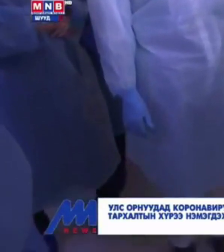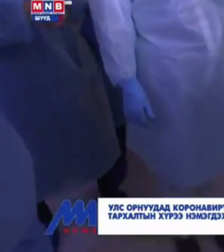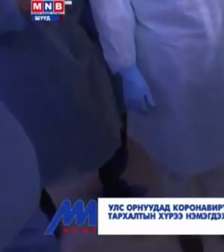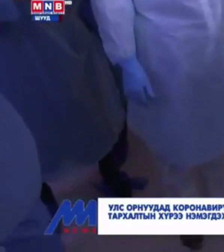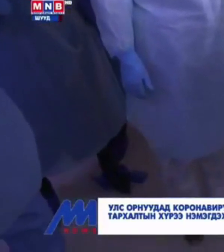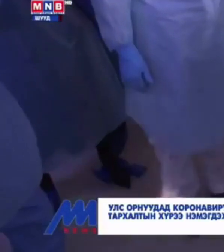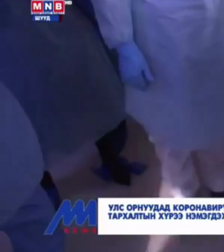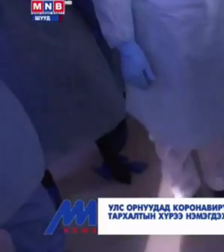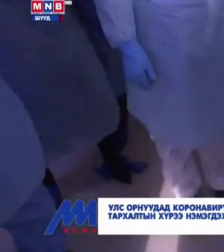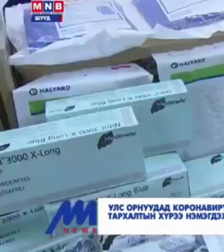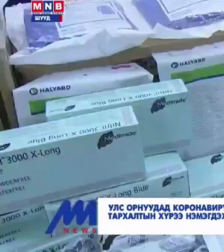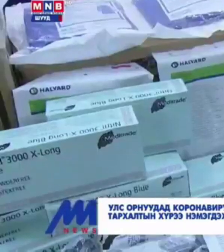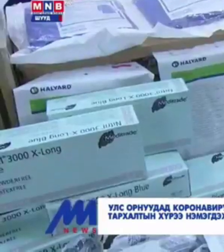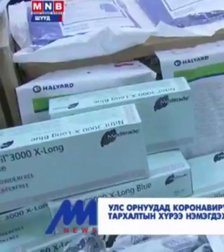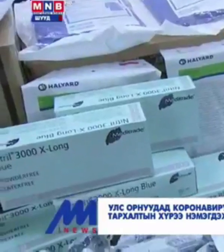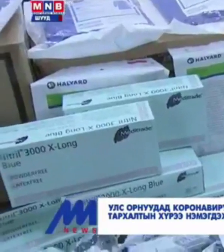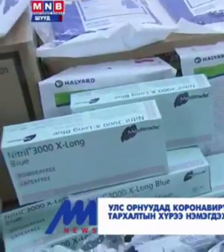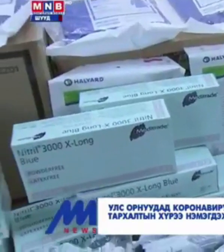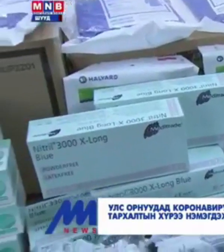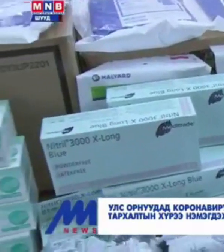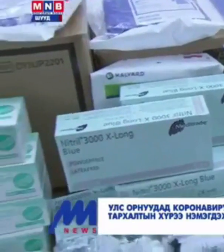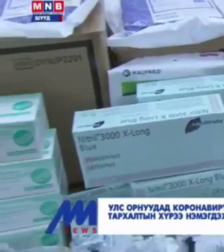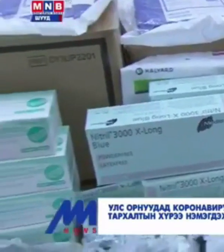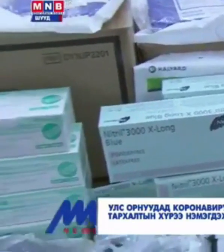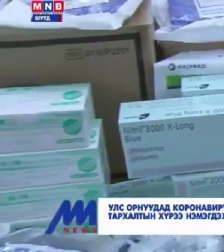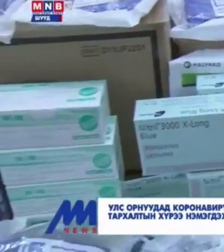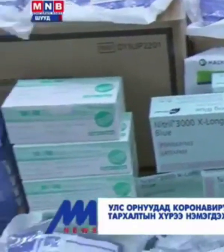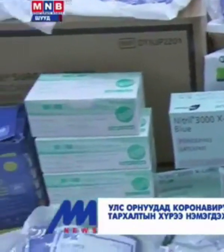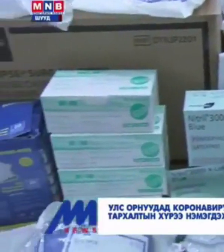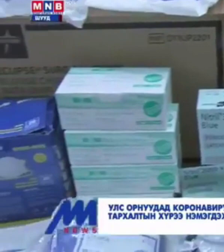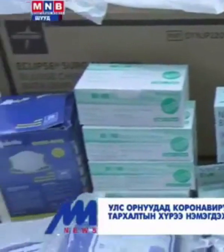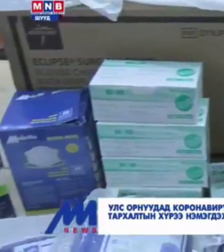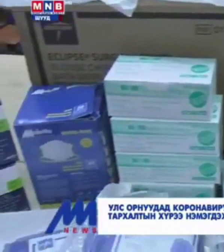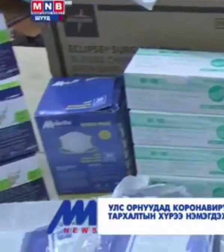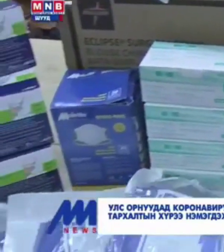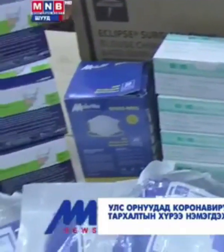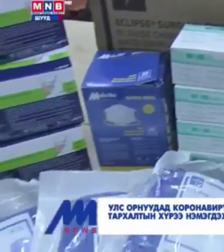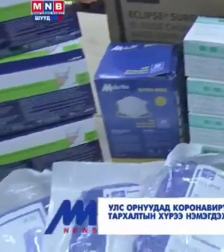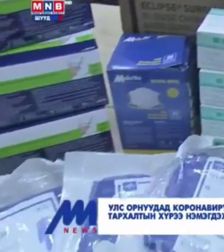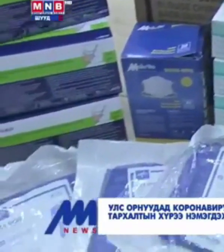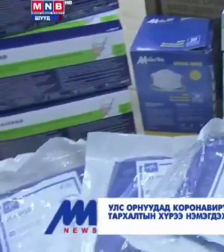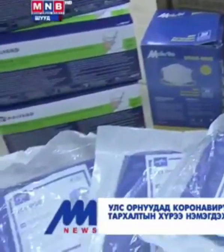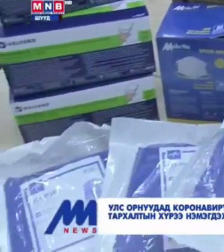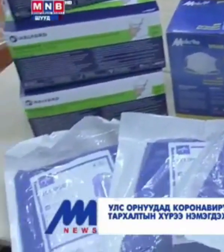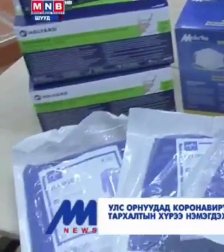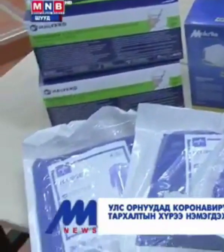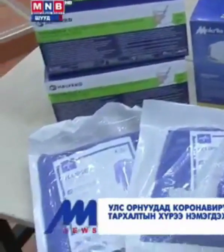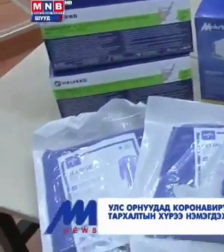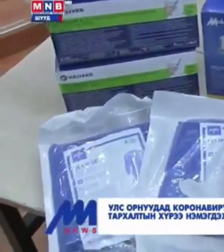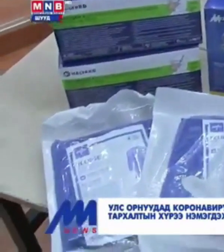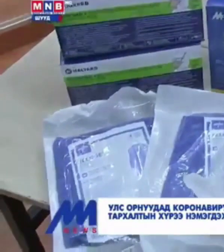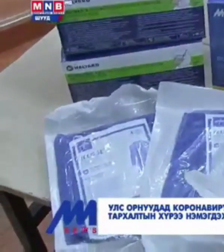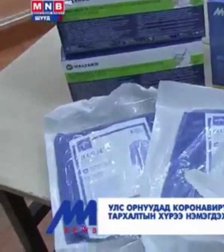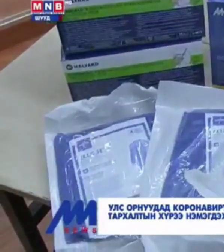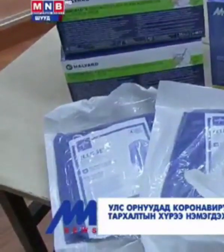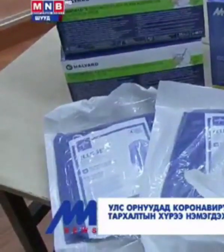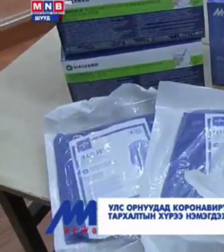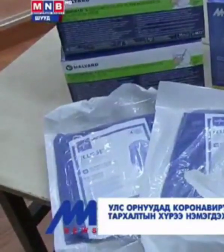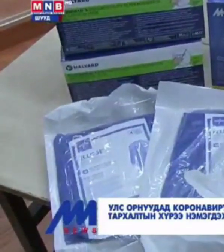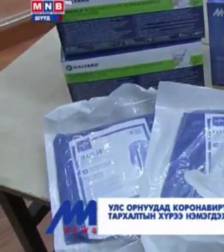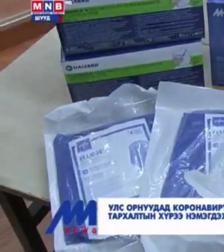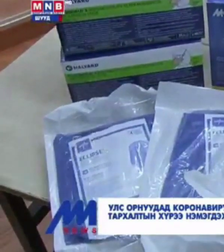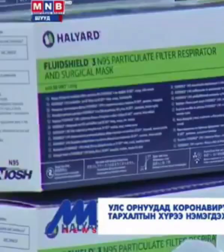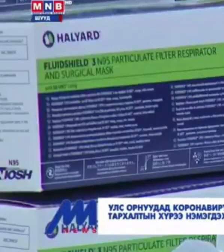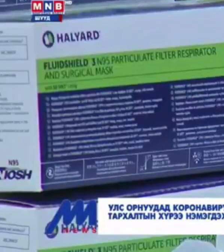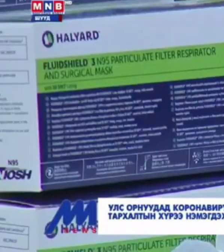бүхий ажлын хэсэг Оросын холбооны улсаас одоо туршлага судлах үүднээс удахгүй ажиллана гэсэн чиглэлтэй байна. За тухайн